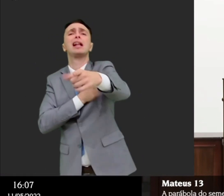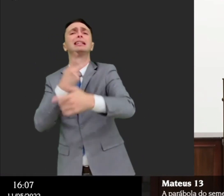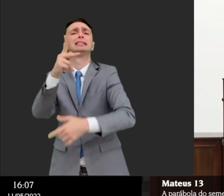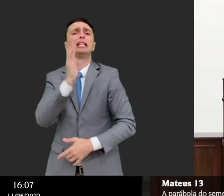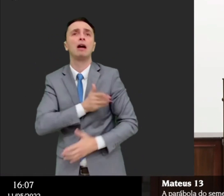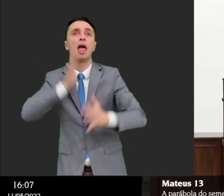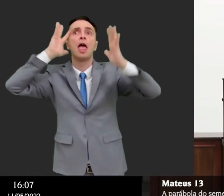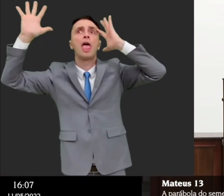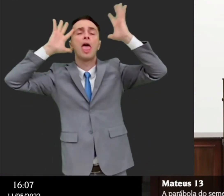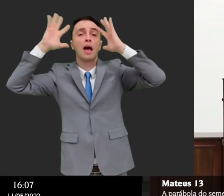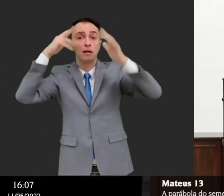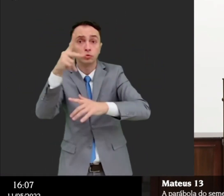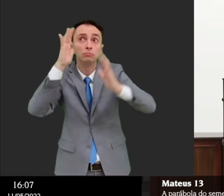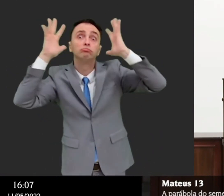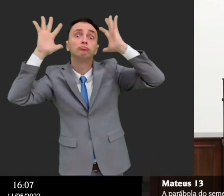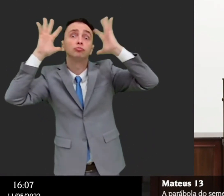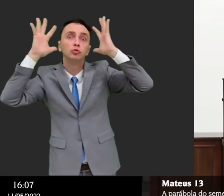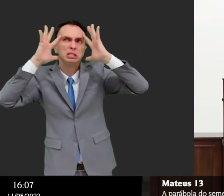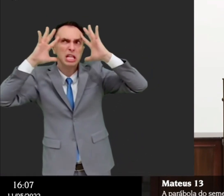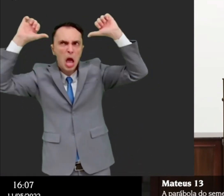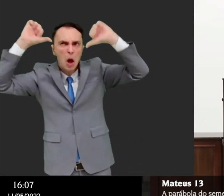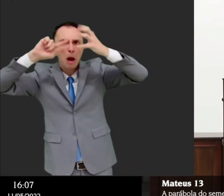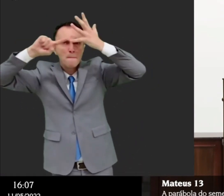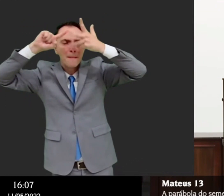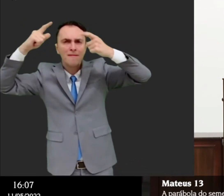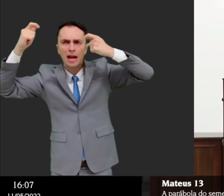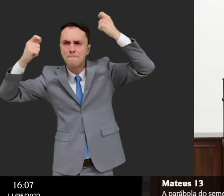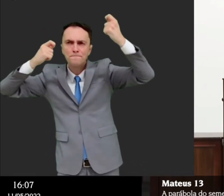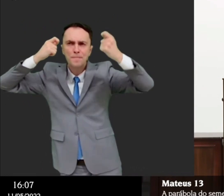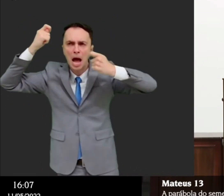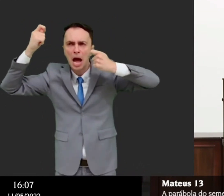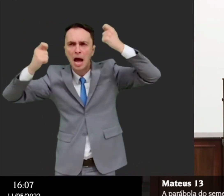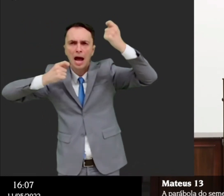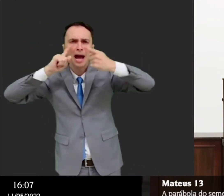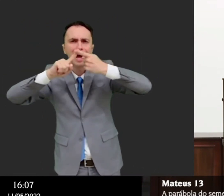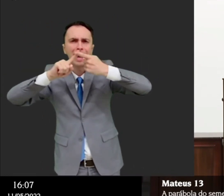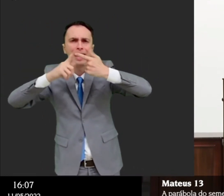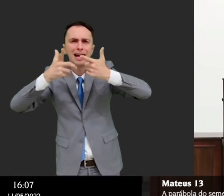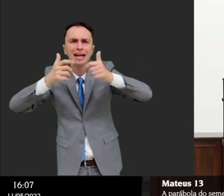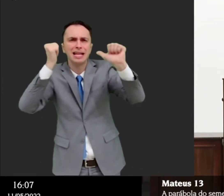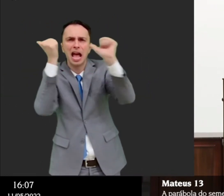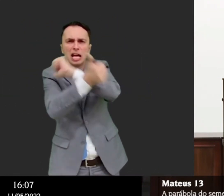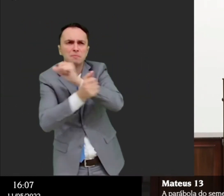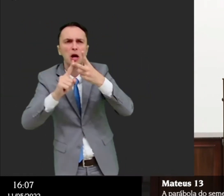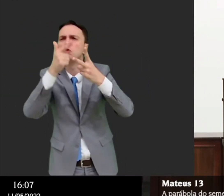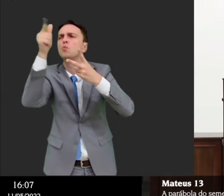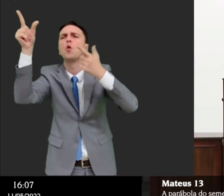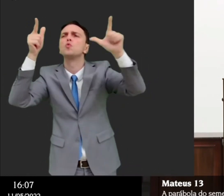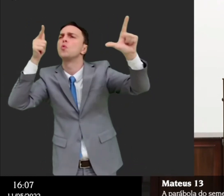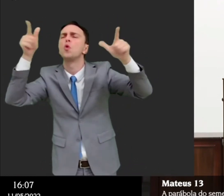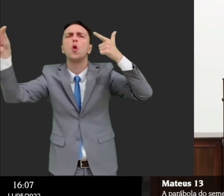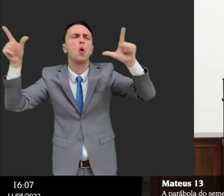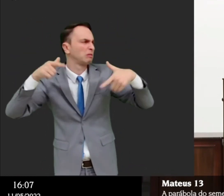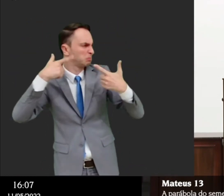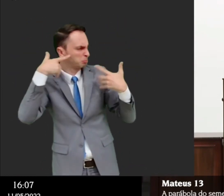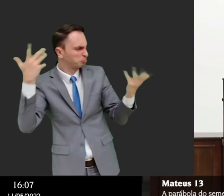cheio de coisa ruim. Você quer baile? Você quer jogatina, traque? Sei lá que mais tanta coisa tem por